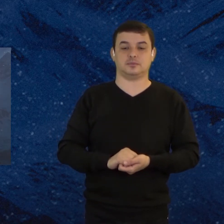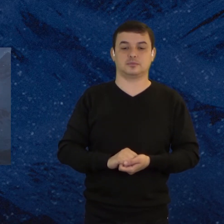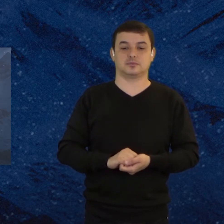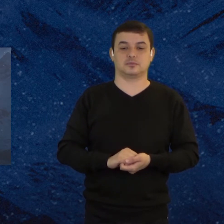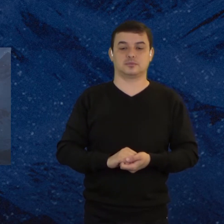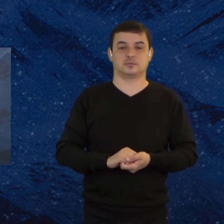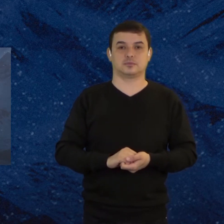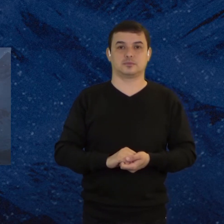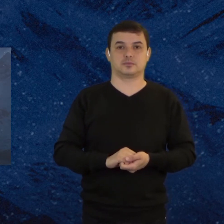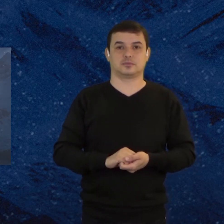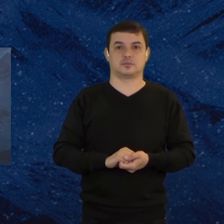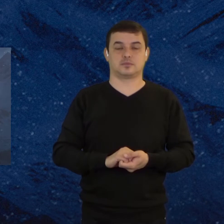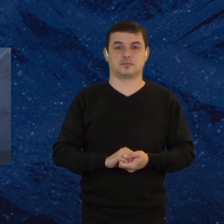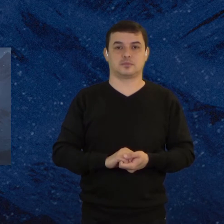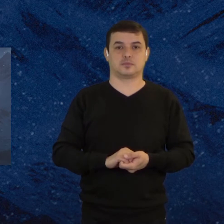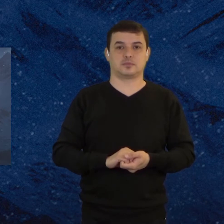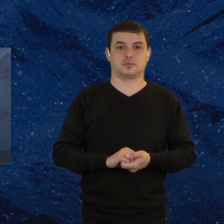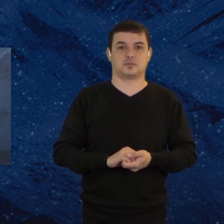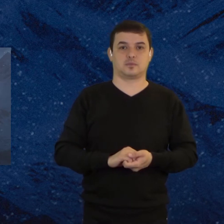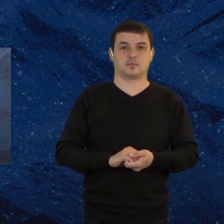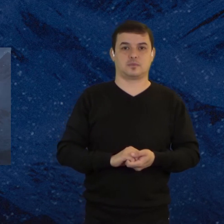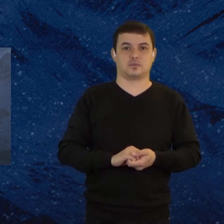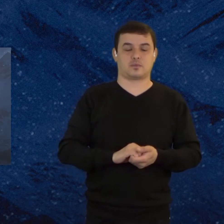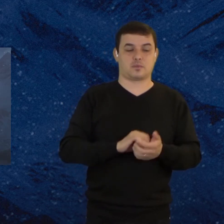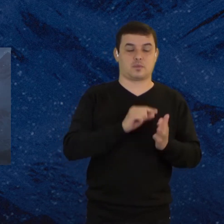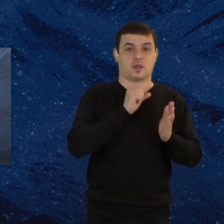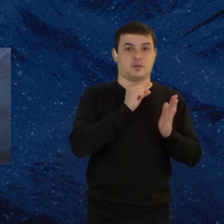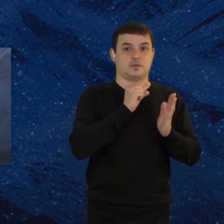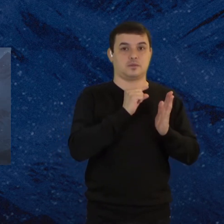dessa carta, versículos